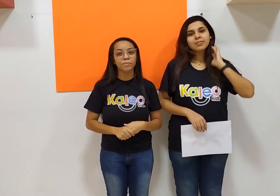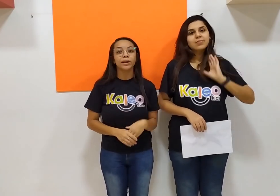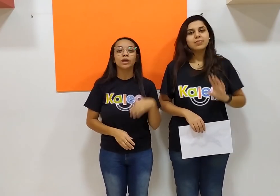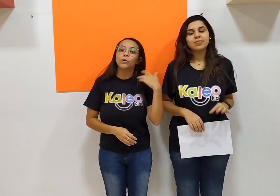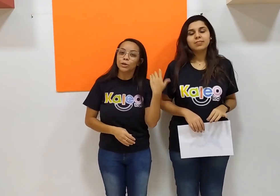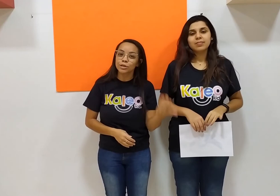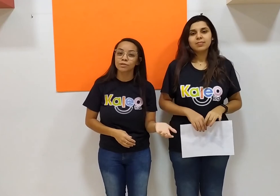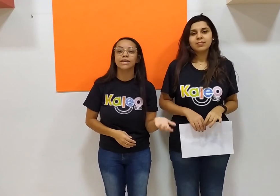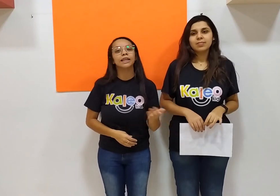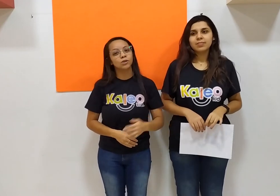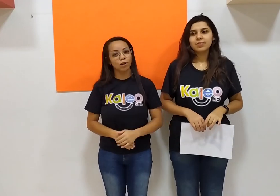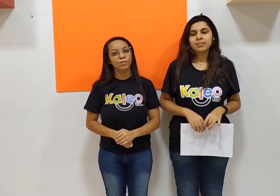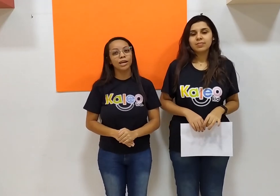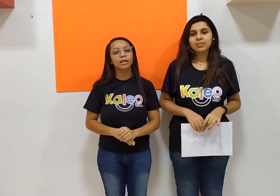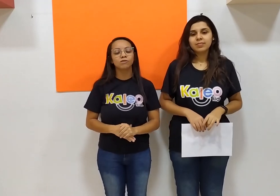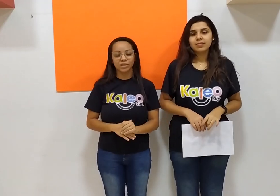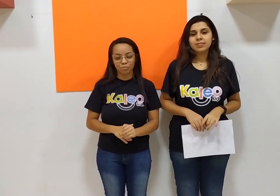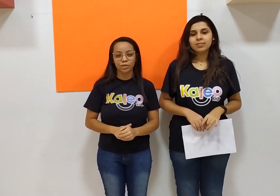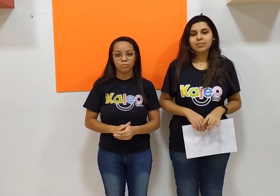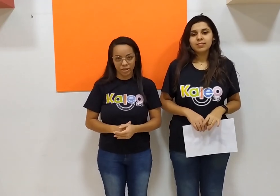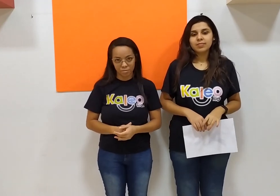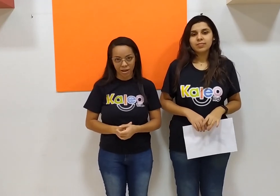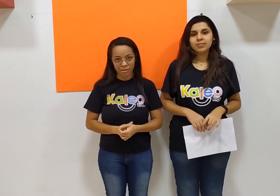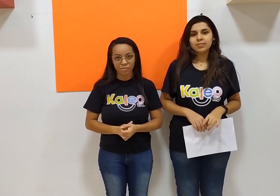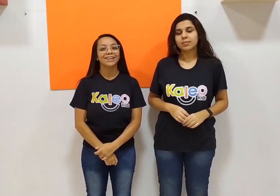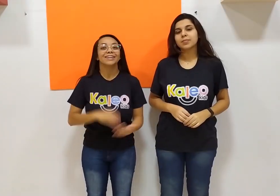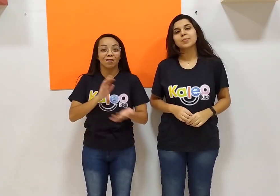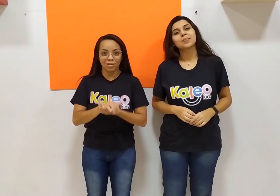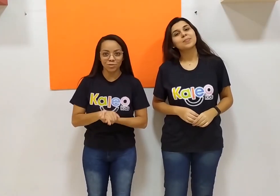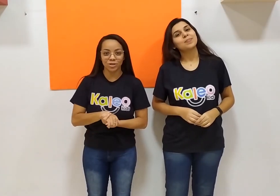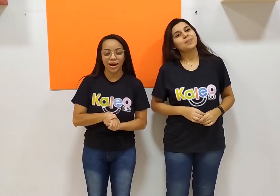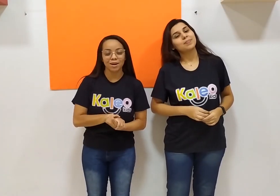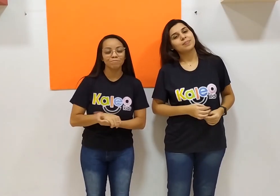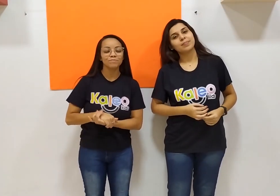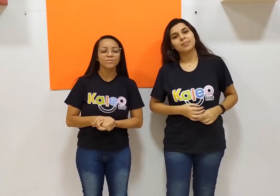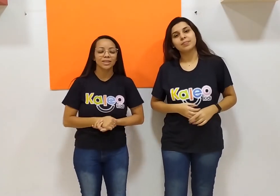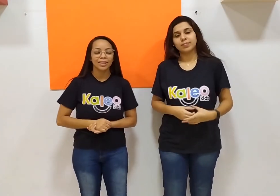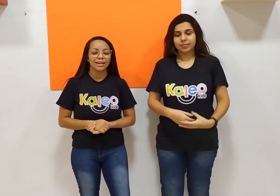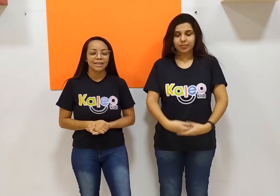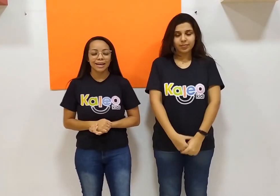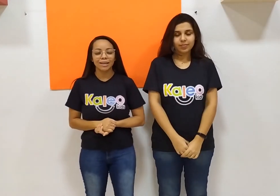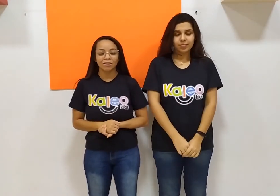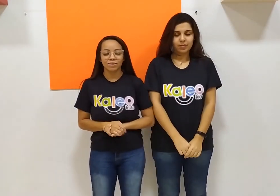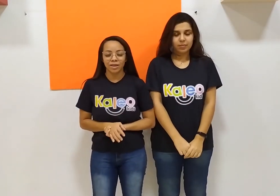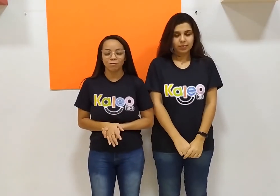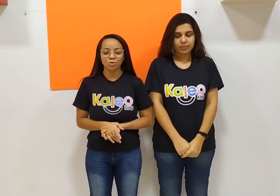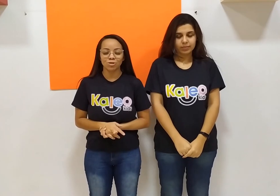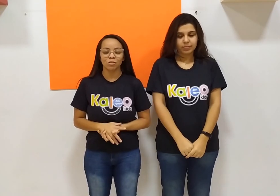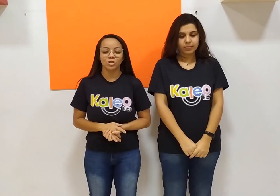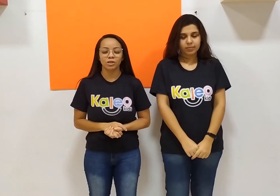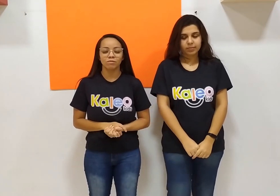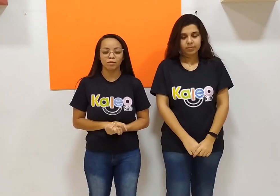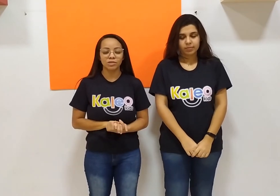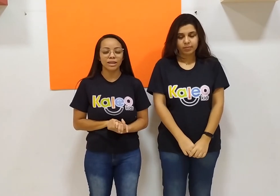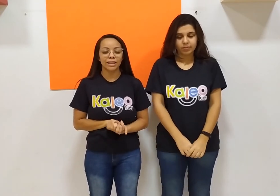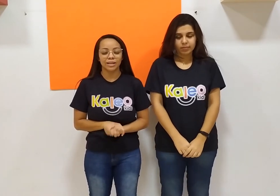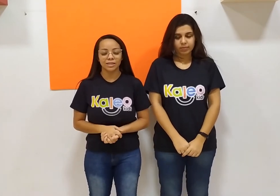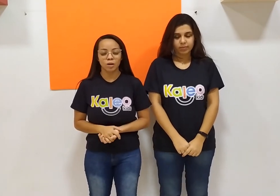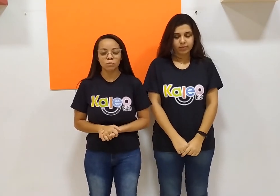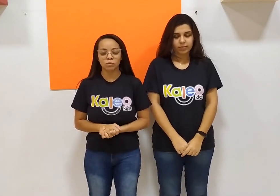Que quando Jesus, ele é nosso amigo, ele nos dá poder pra ter paz. Então vamos orar. Querido Deus, nós te louvamos e agradecemos,